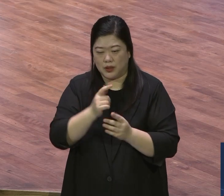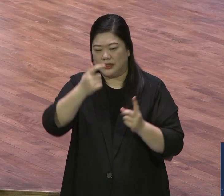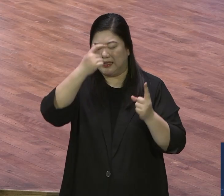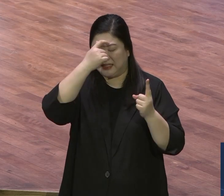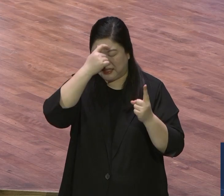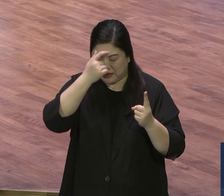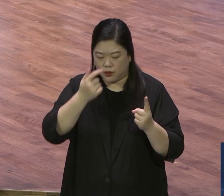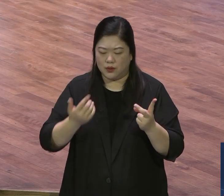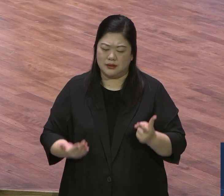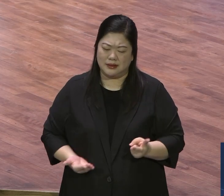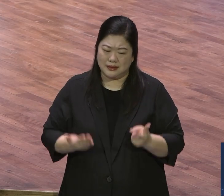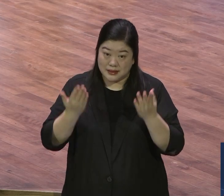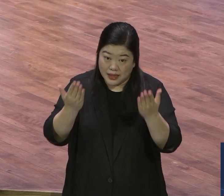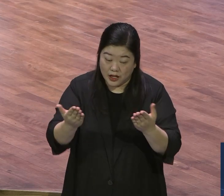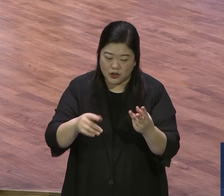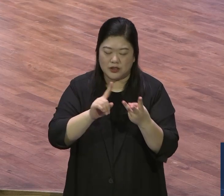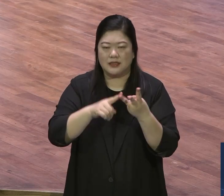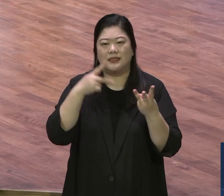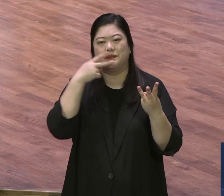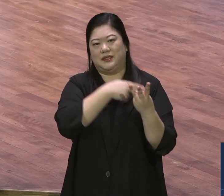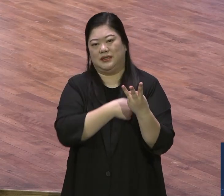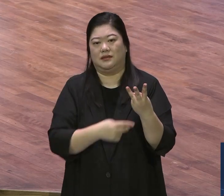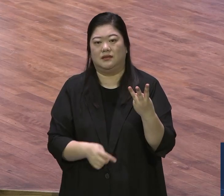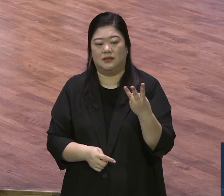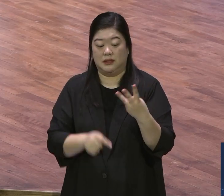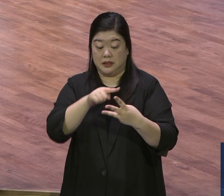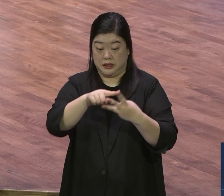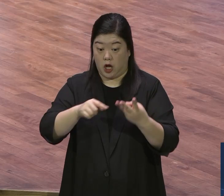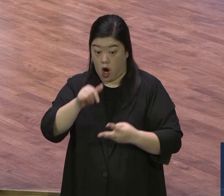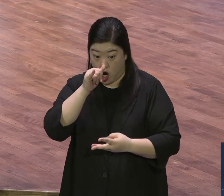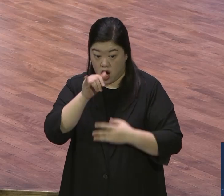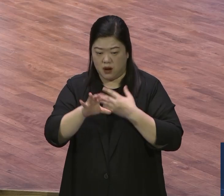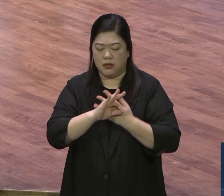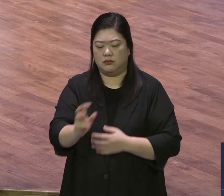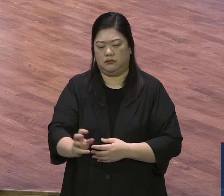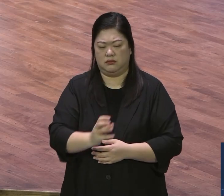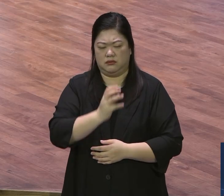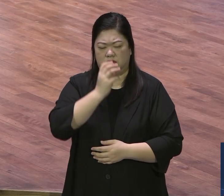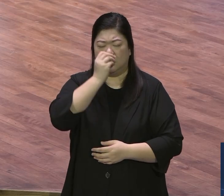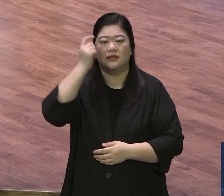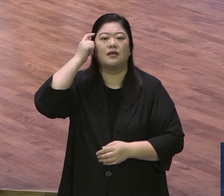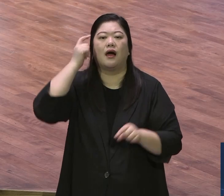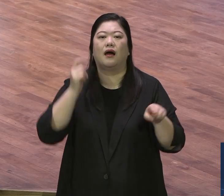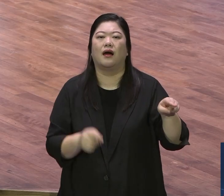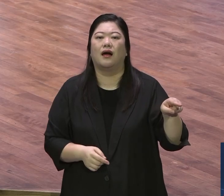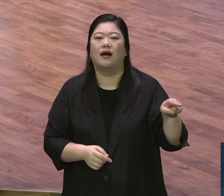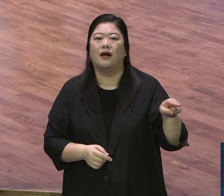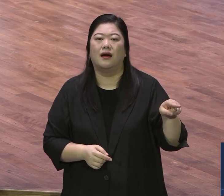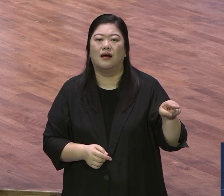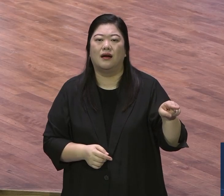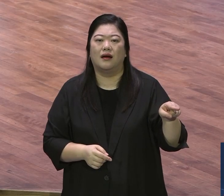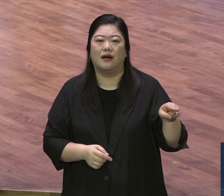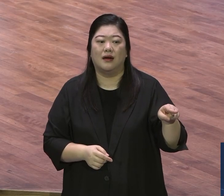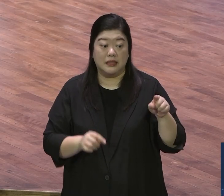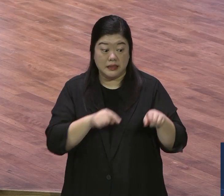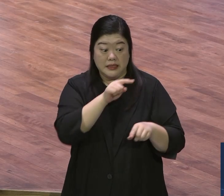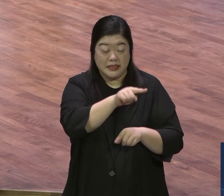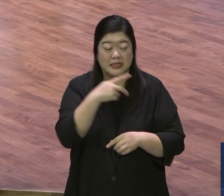검식이었어요. 이게 경건한 것이다. 이 바리신들은 주로 월요일과